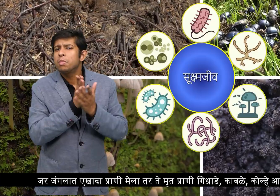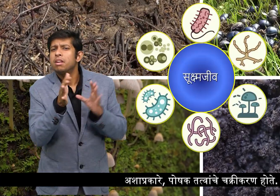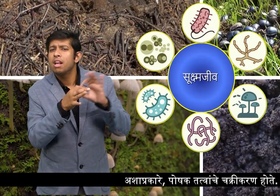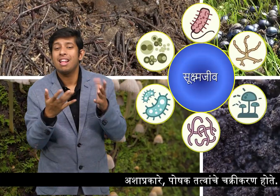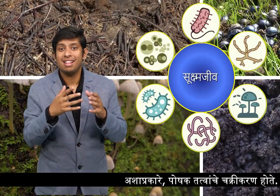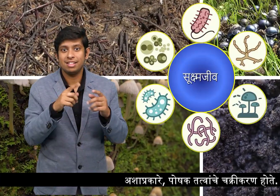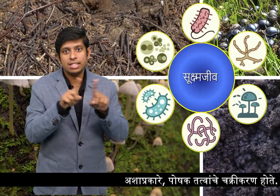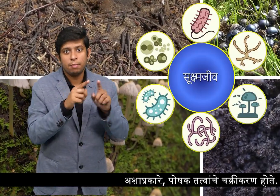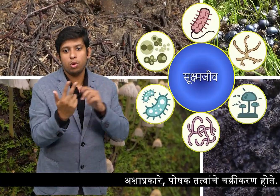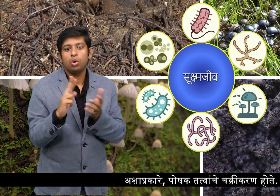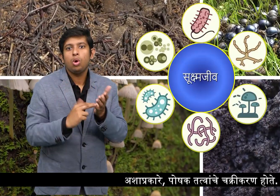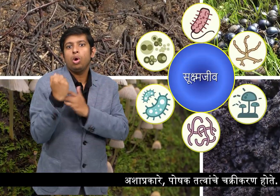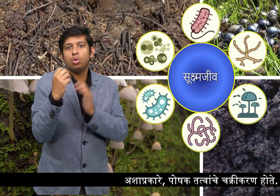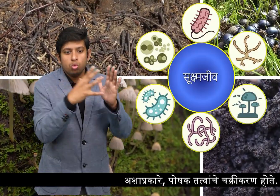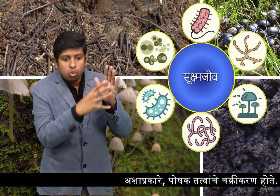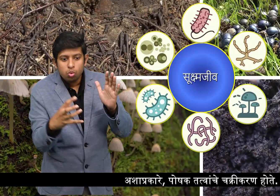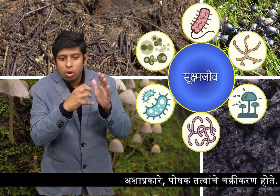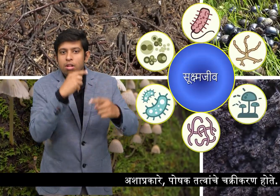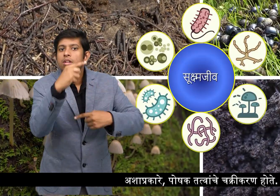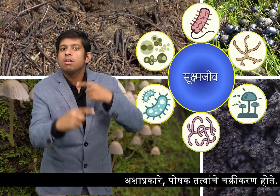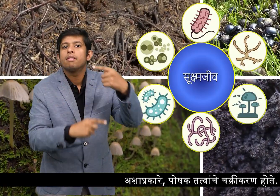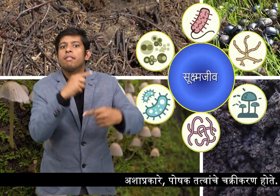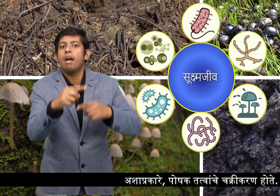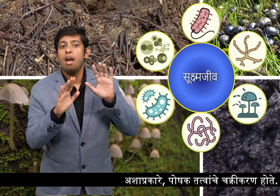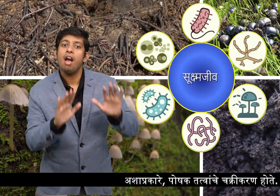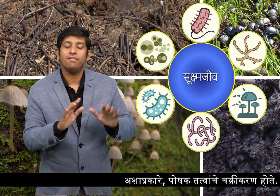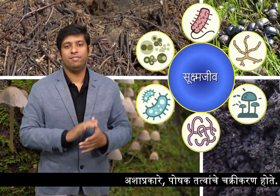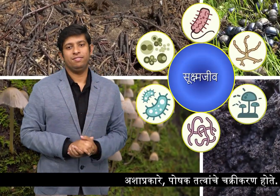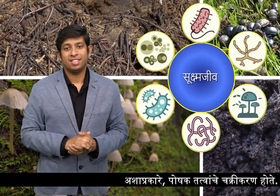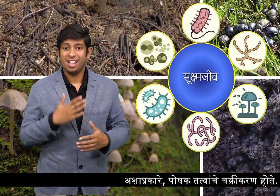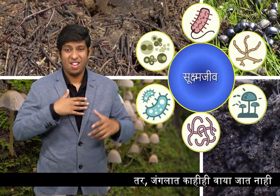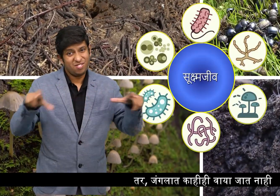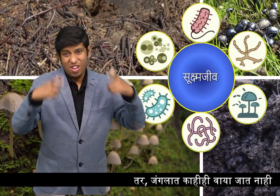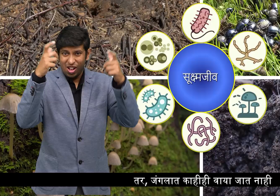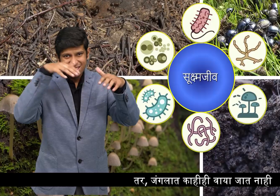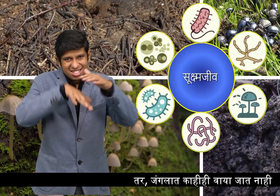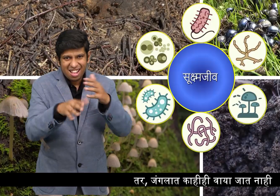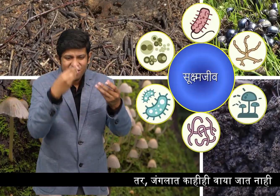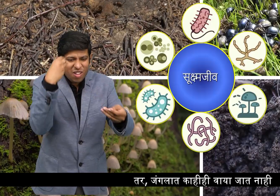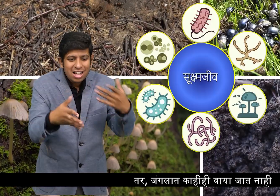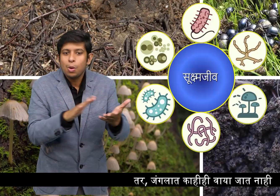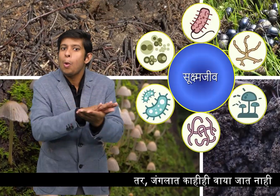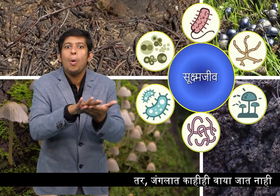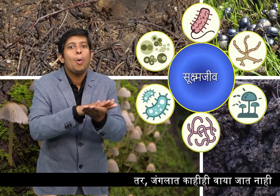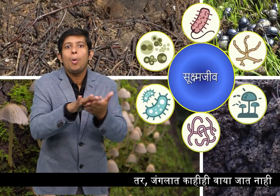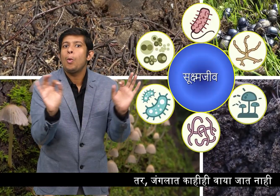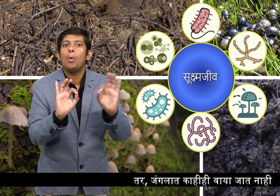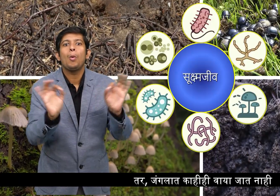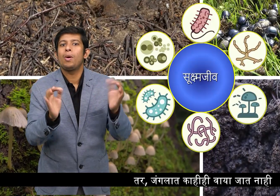अशा प्रकारे पोषक तत्वांचे चक्रीकरण होते, तर जंगलात काहीही वाया जात नाही.